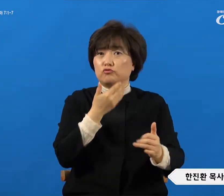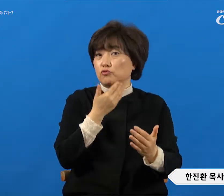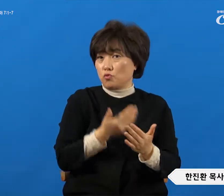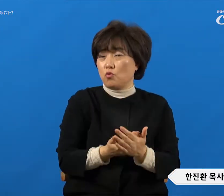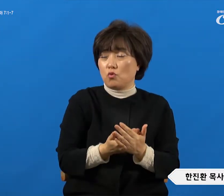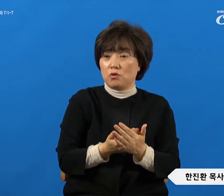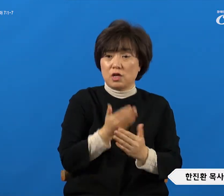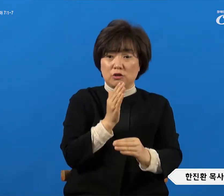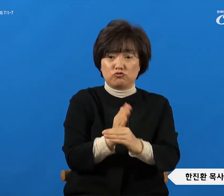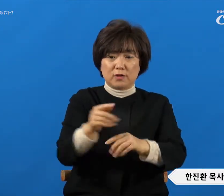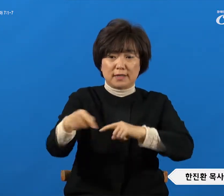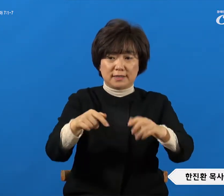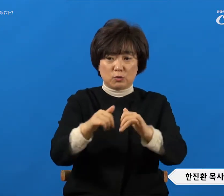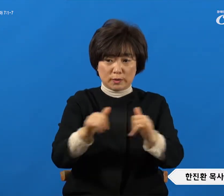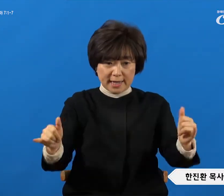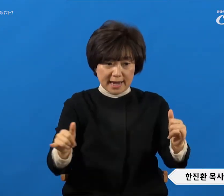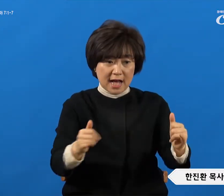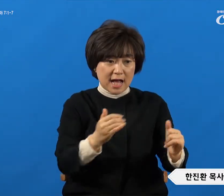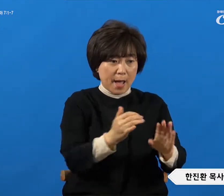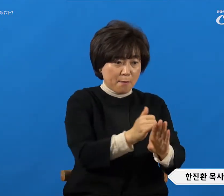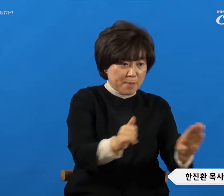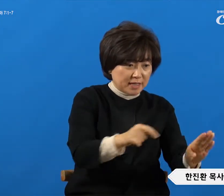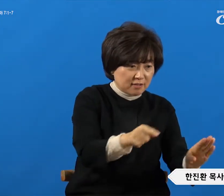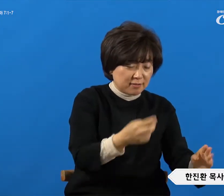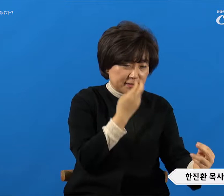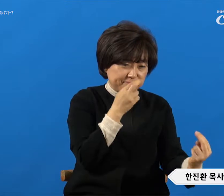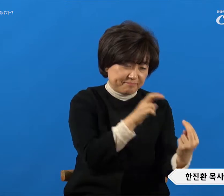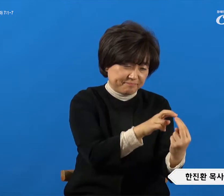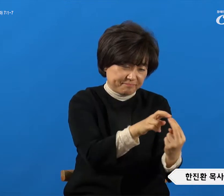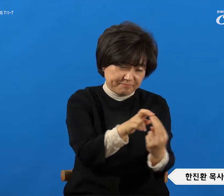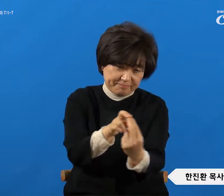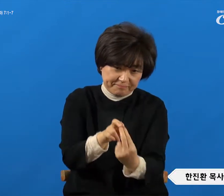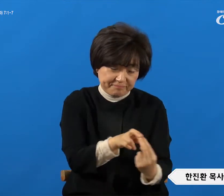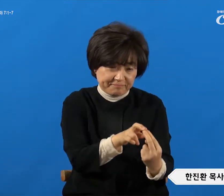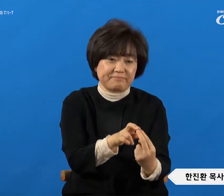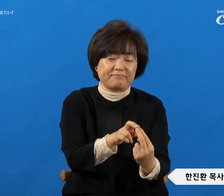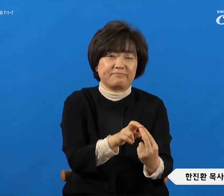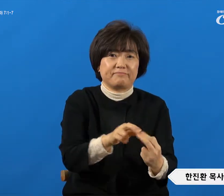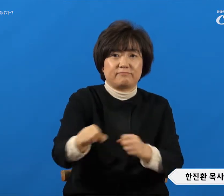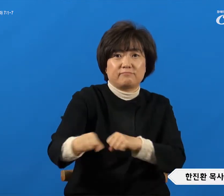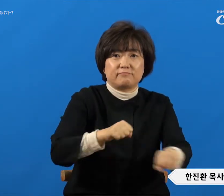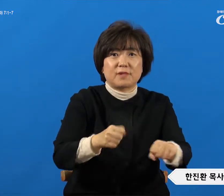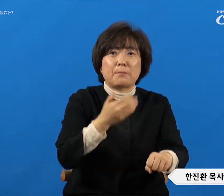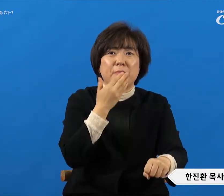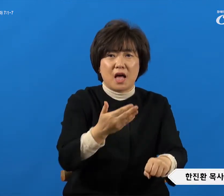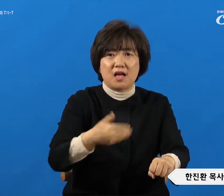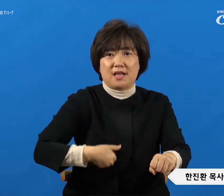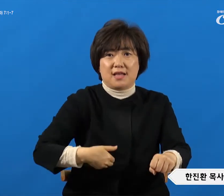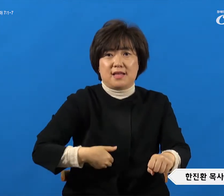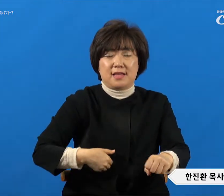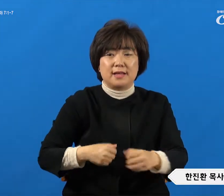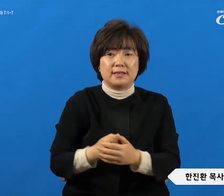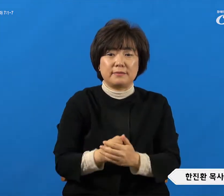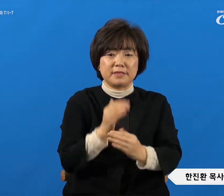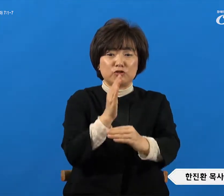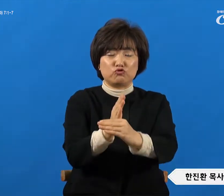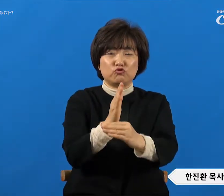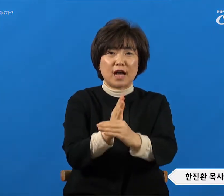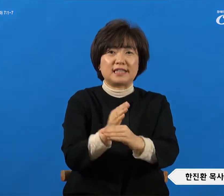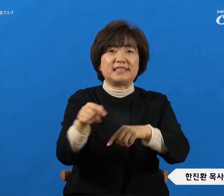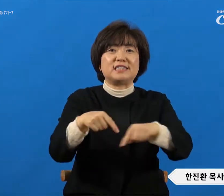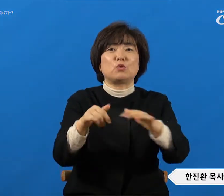밀착되어서 백성들을 잘 이제 키워낼 수 있기 때문입니다. 그가 어떤 중간 지도자들을